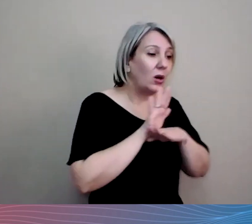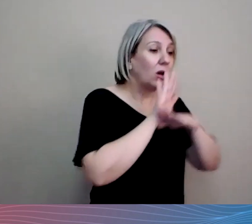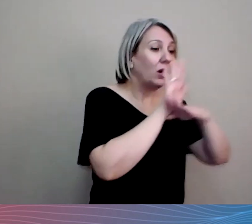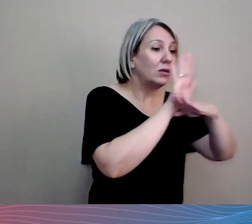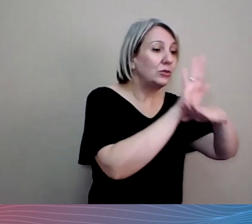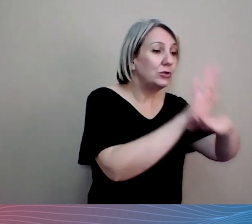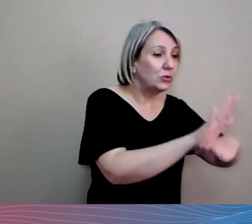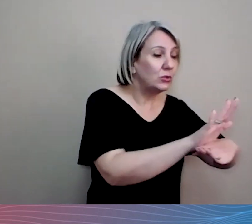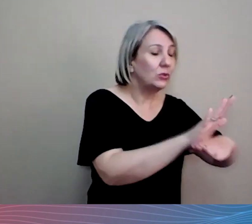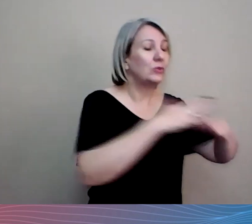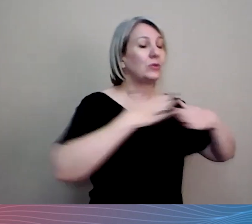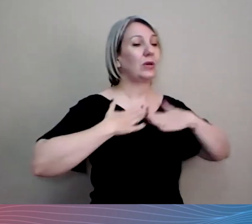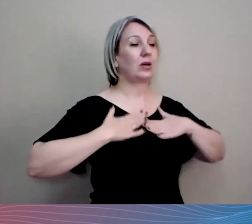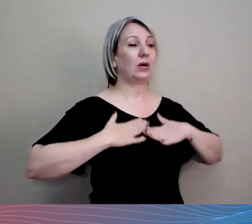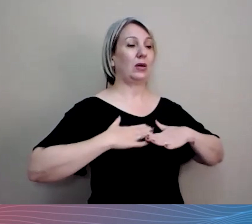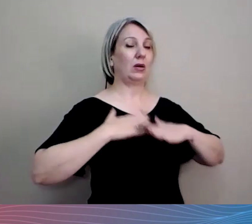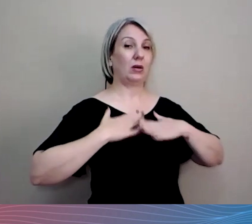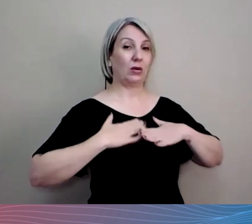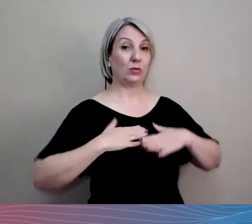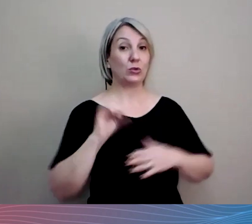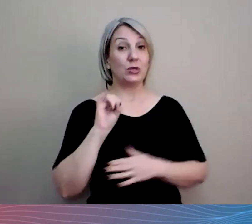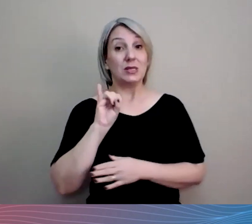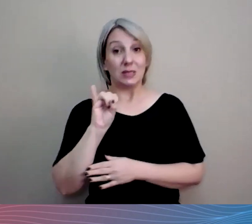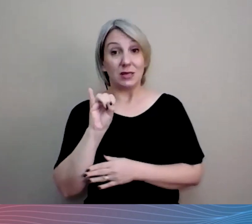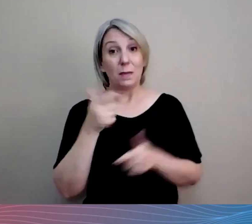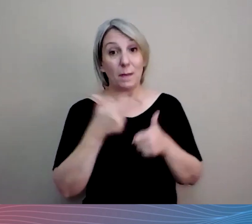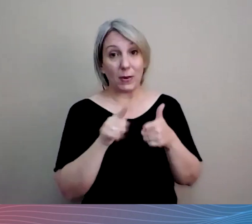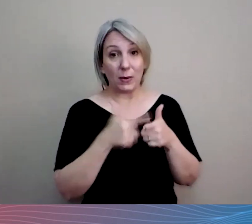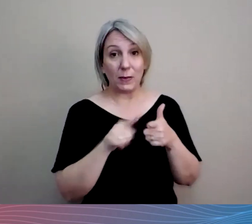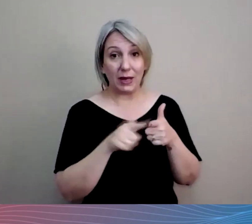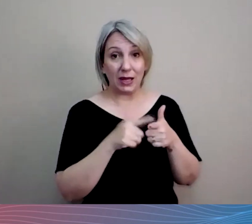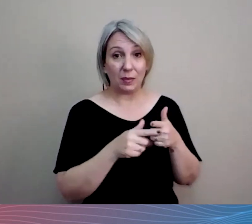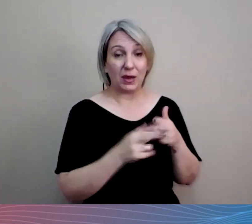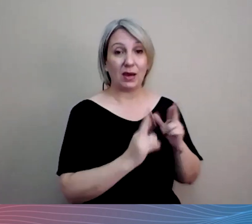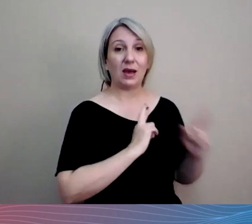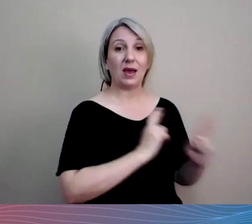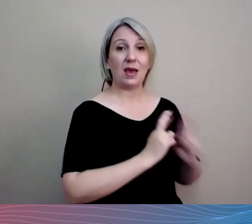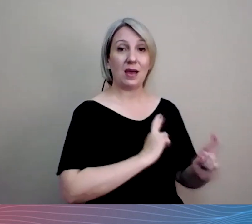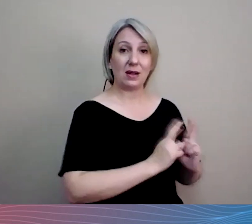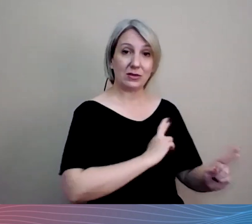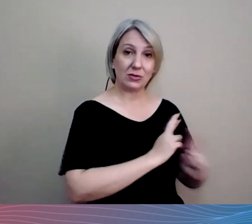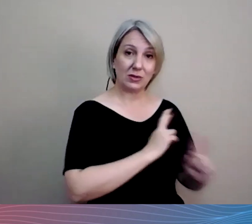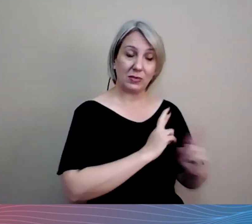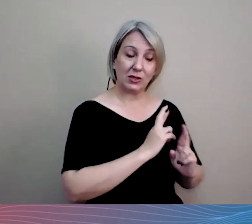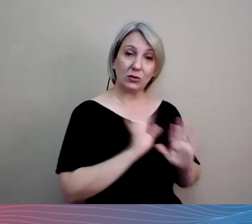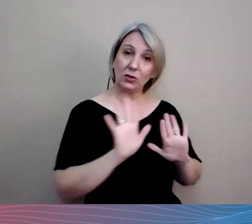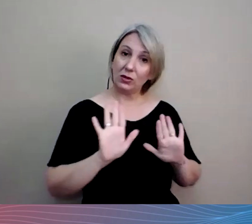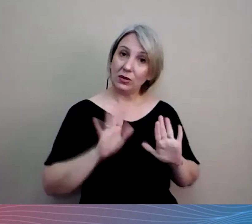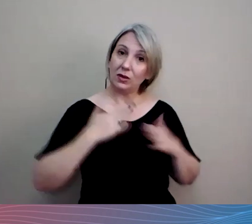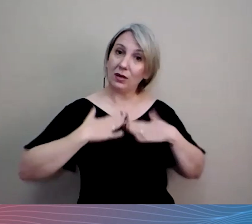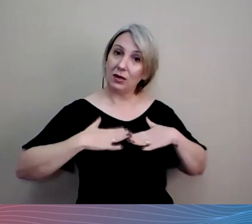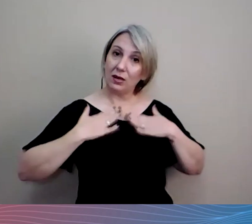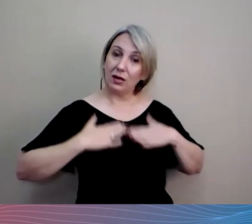uns com os outros, nós podemos ter comunhão no Espírito, é ou não é? Não precisamos levantar a voz,